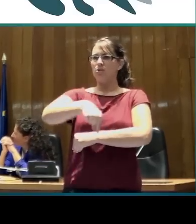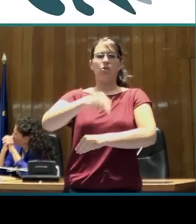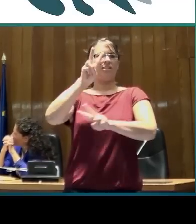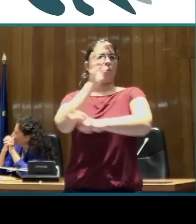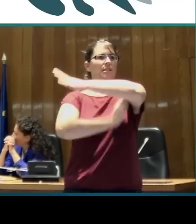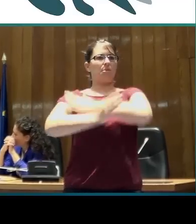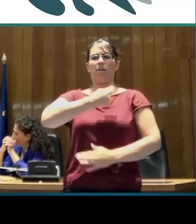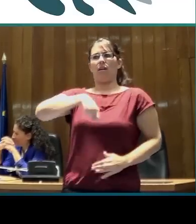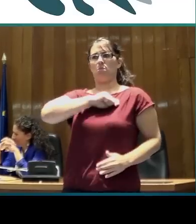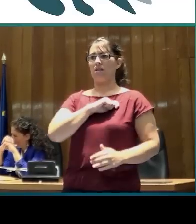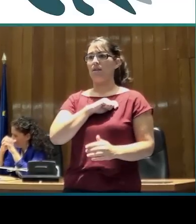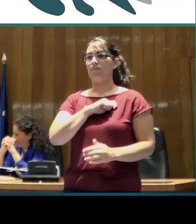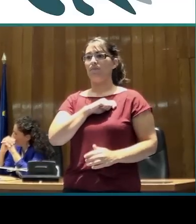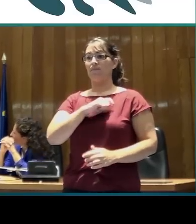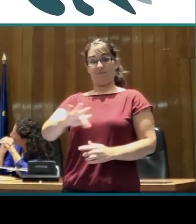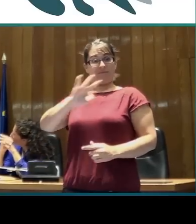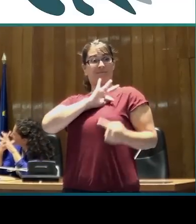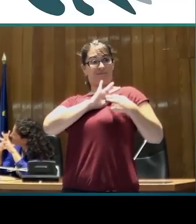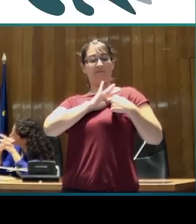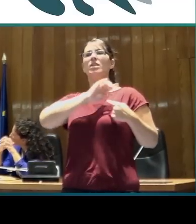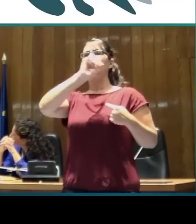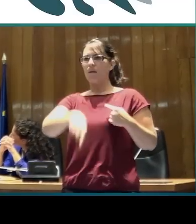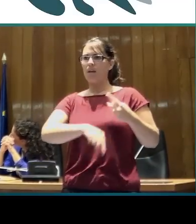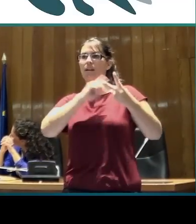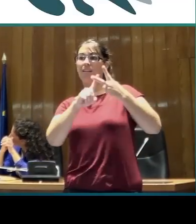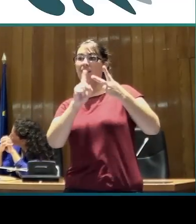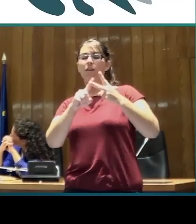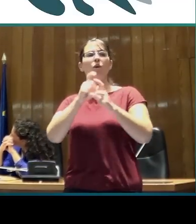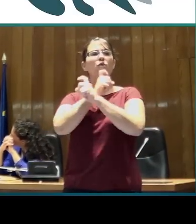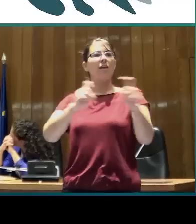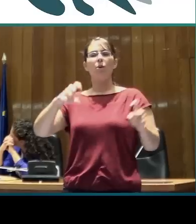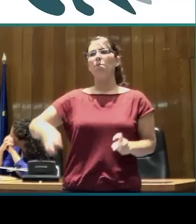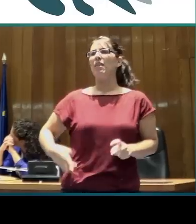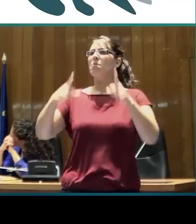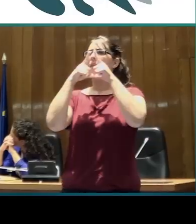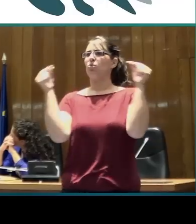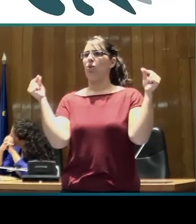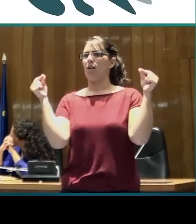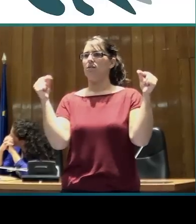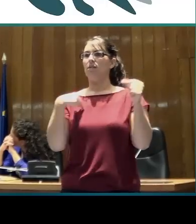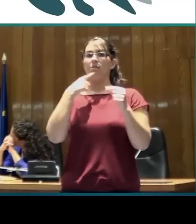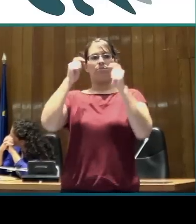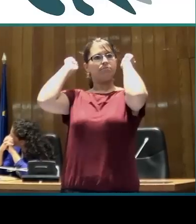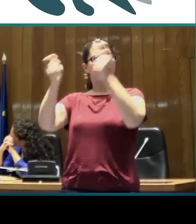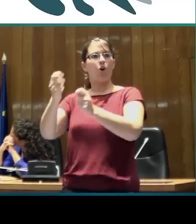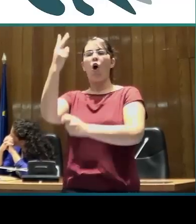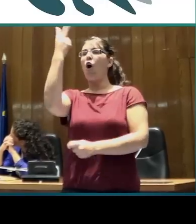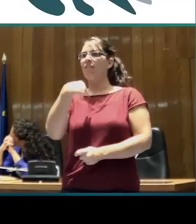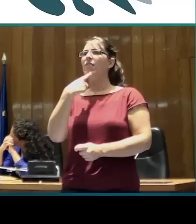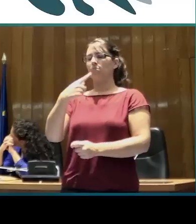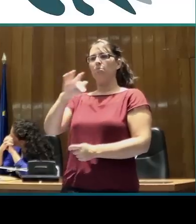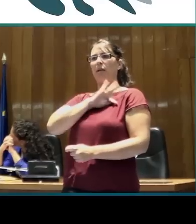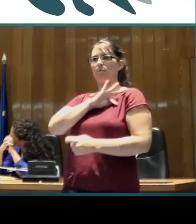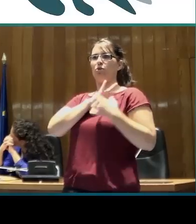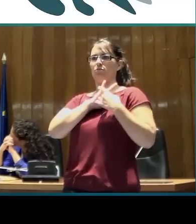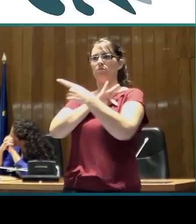A este reconocimiento debemos añadir también el manifestado por la Fundación Príncipe de Asturias, distinguiendo a la ONCE con el Premio Príncipe de Asturias